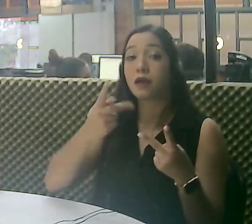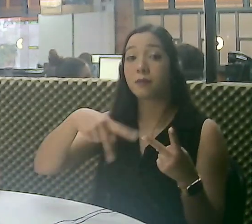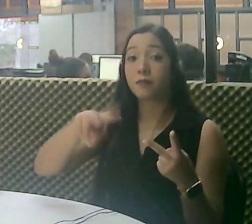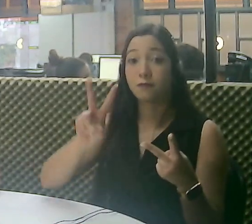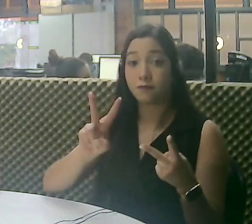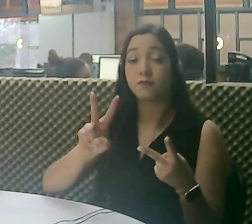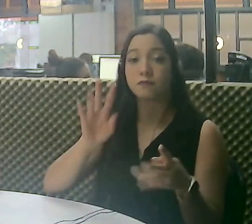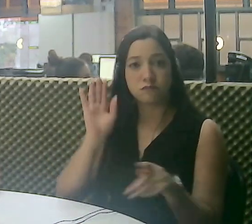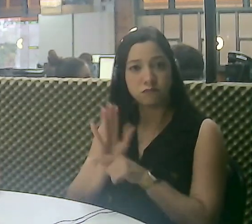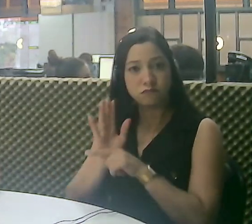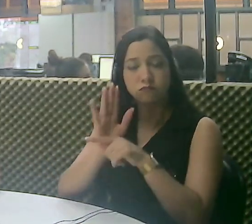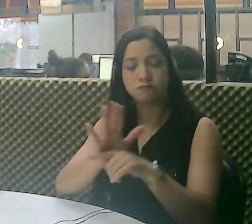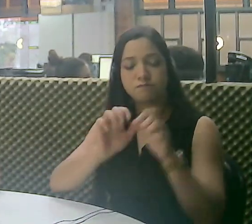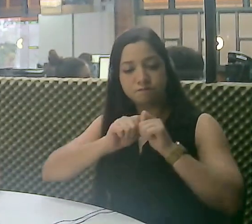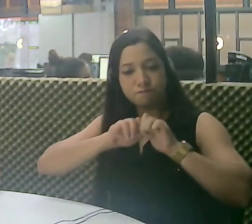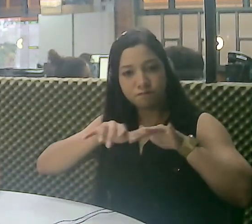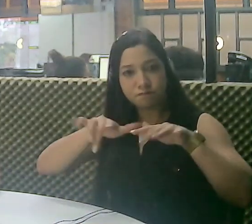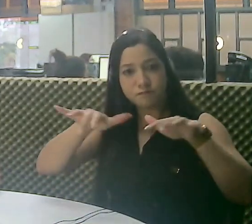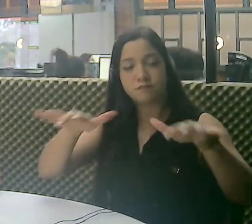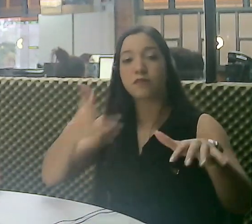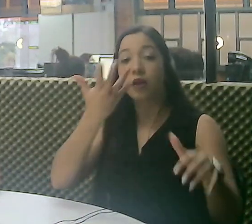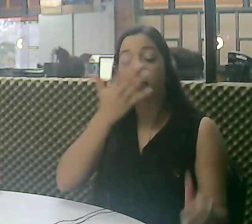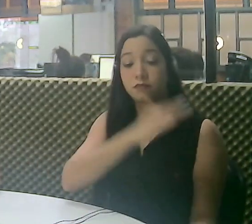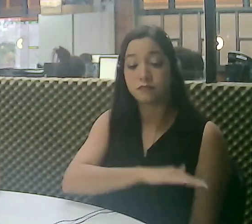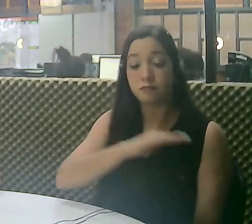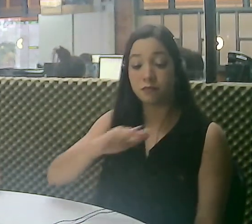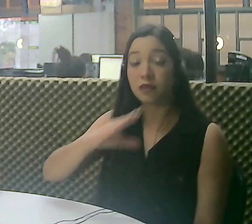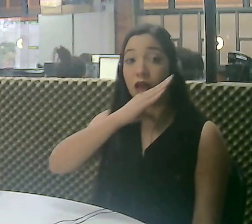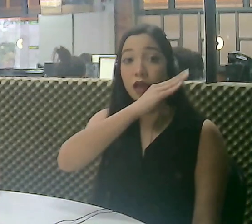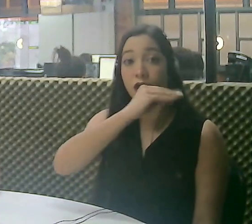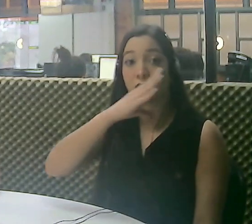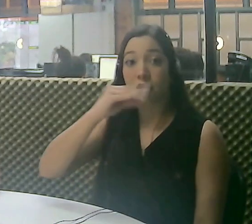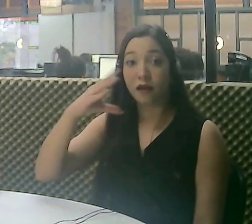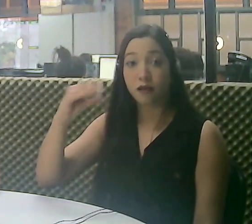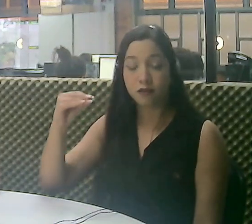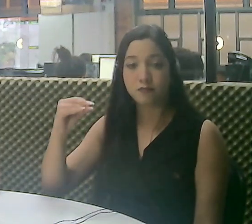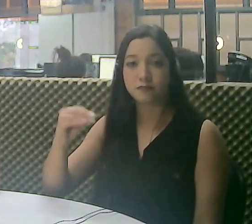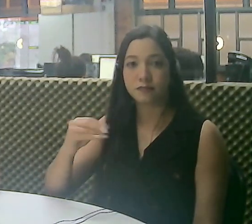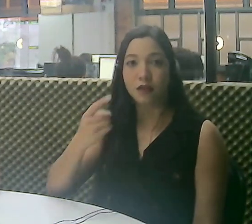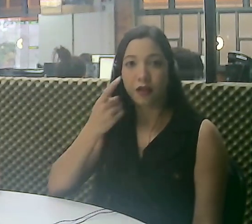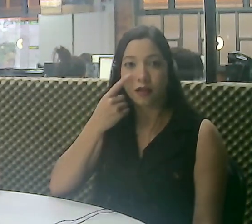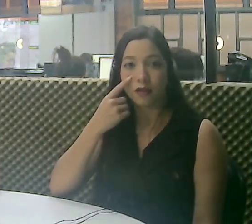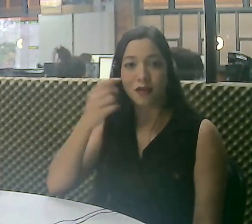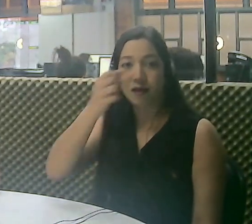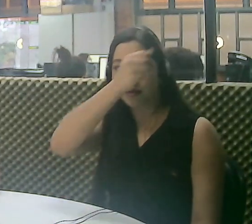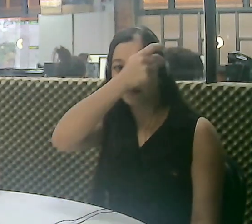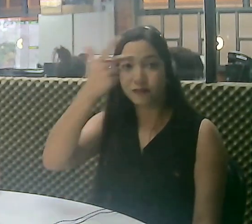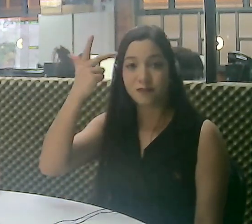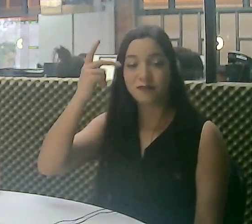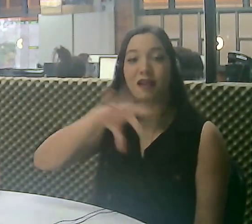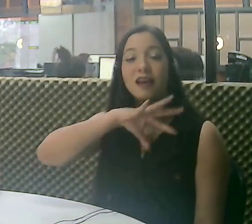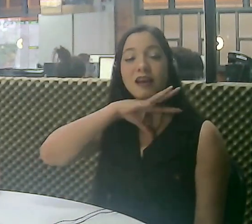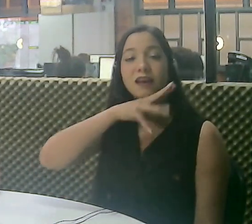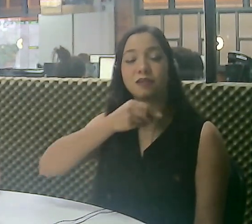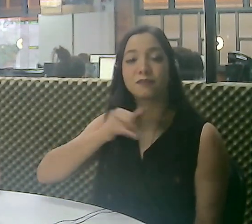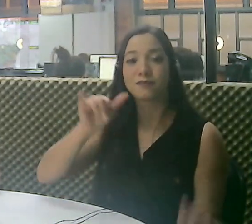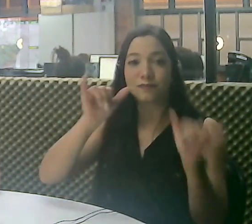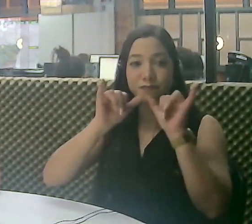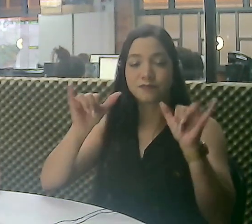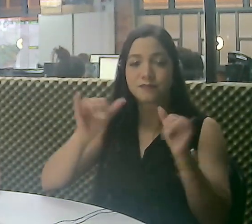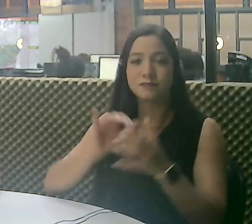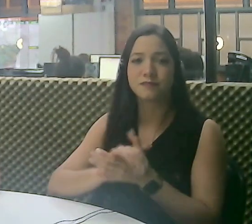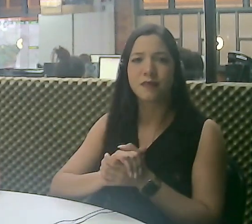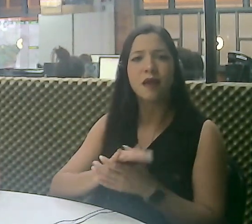aí contemplar crianças e adolescentes. Vamos ouvir o recado do prefeito Adelmo Leão.